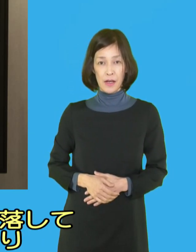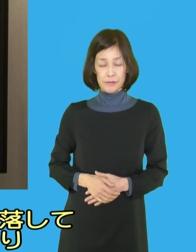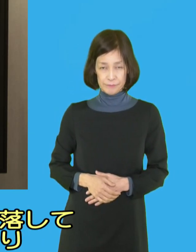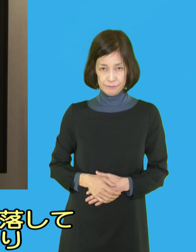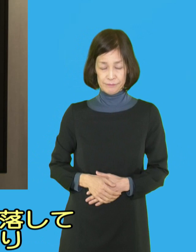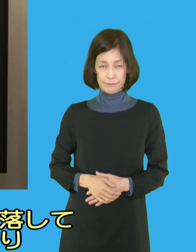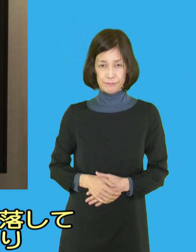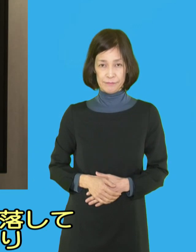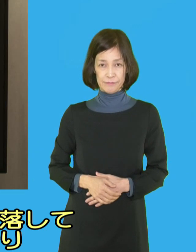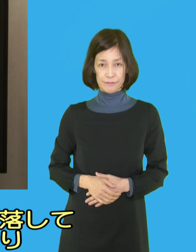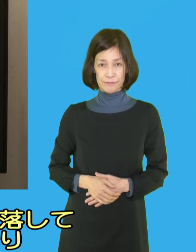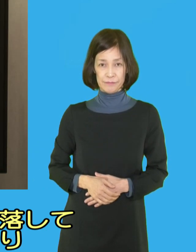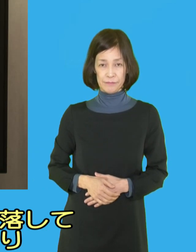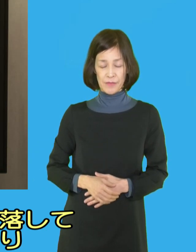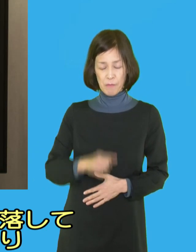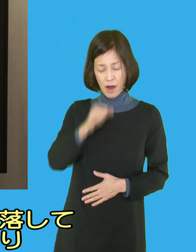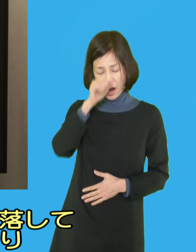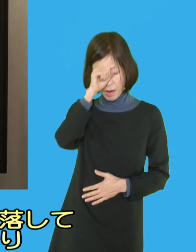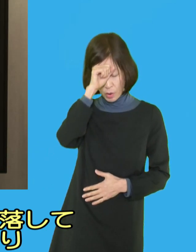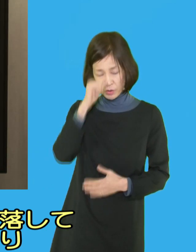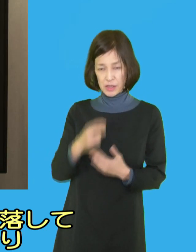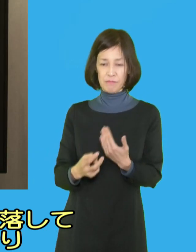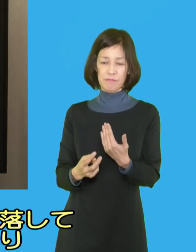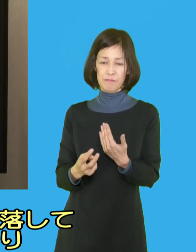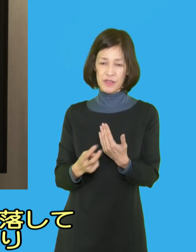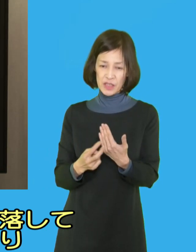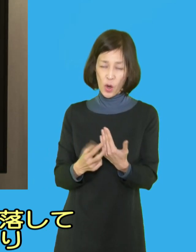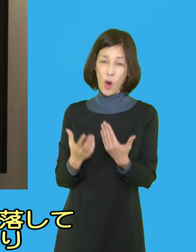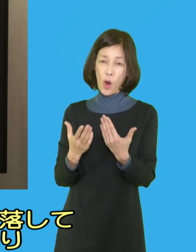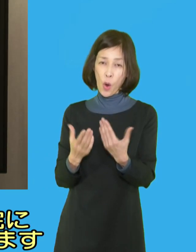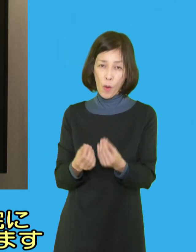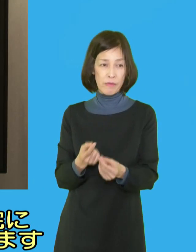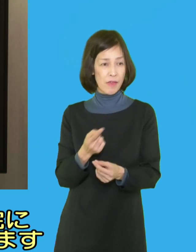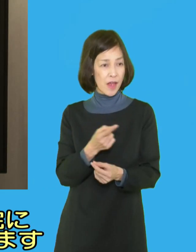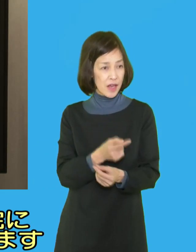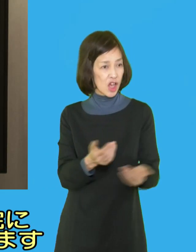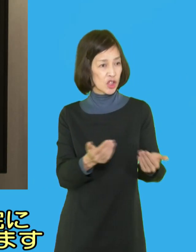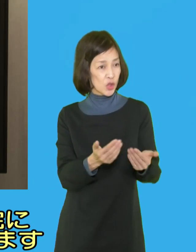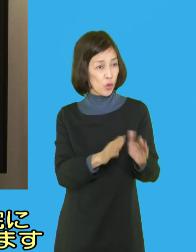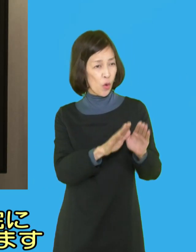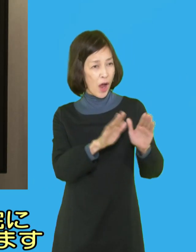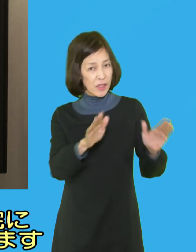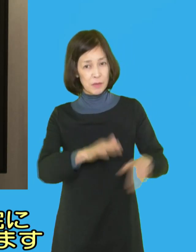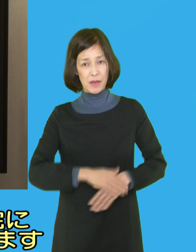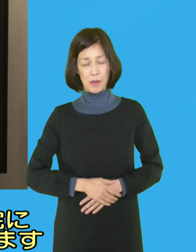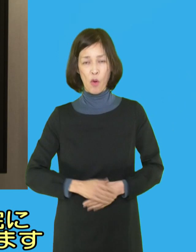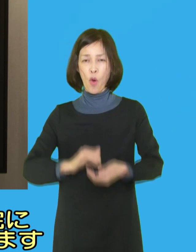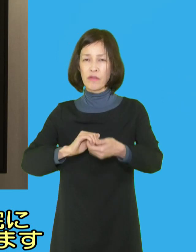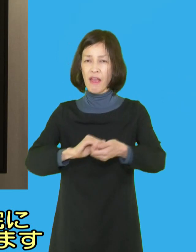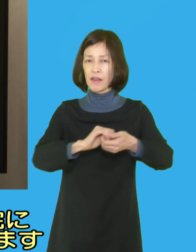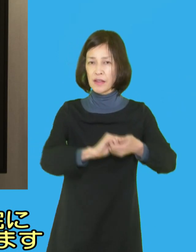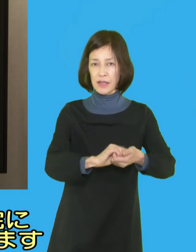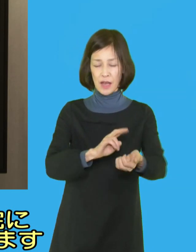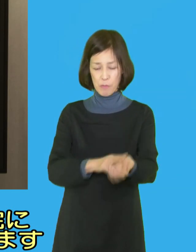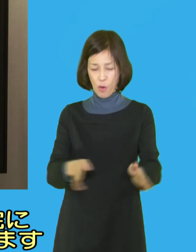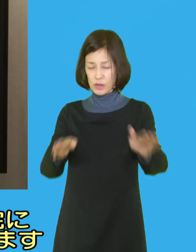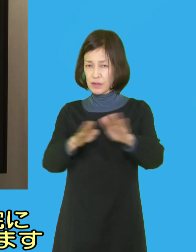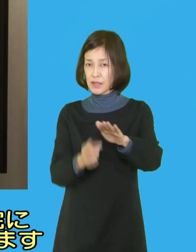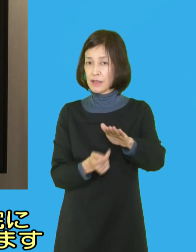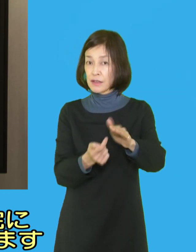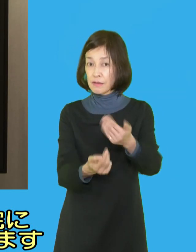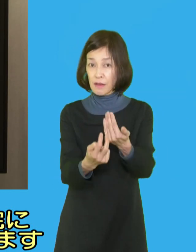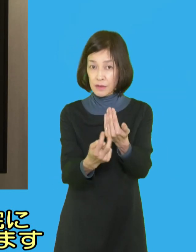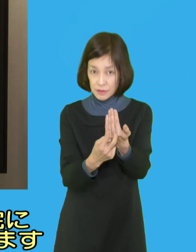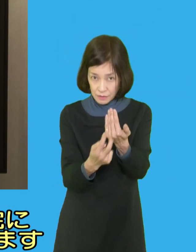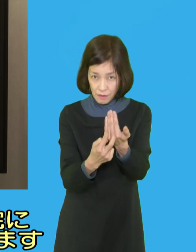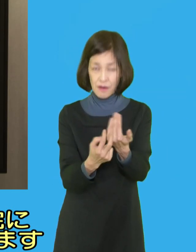ね、がんの治療が一段落して、また戻ってきても、やはり定期的な、診断であったり、病院にかかること